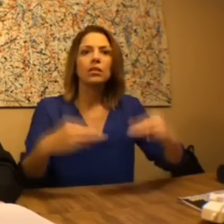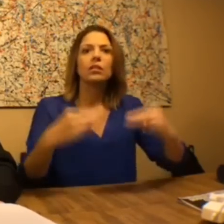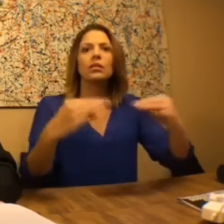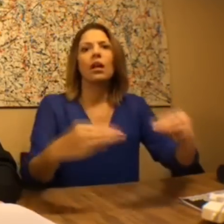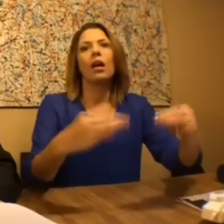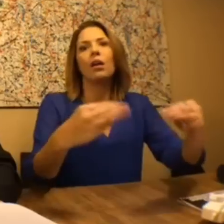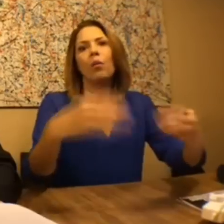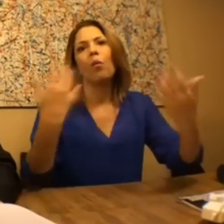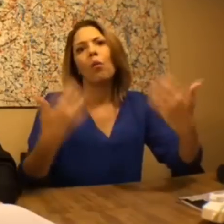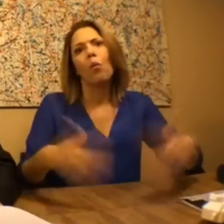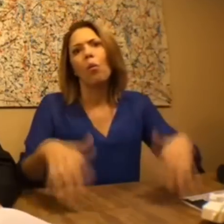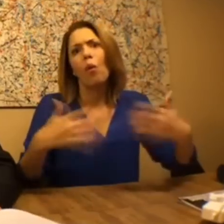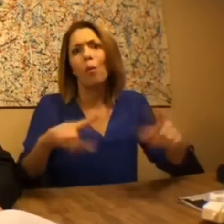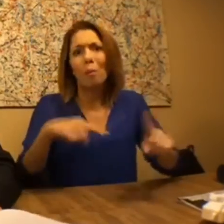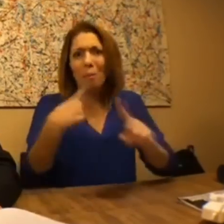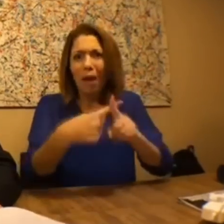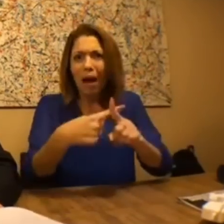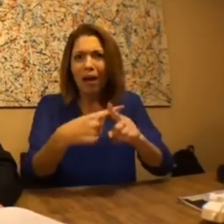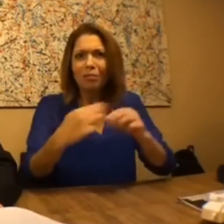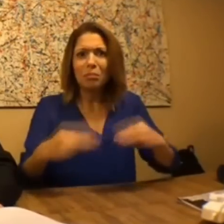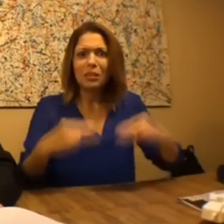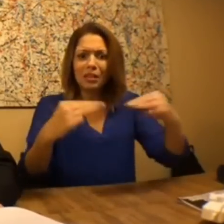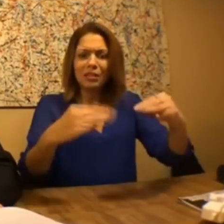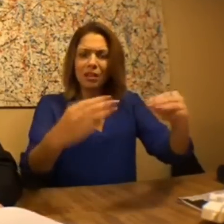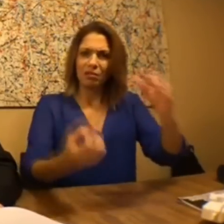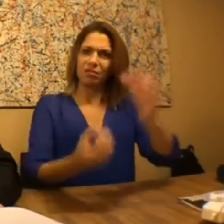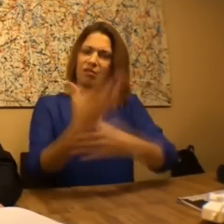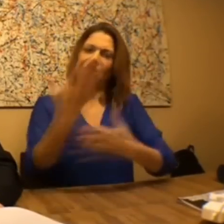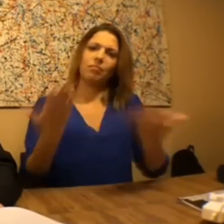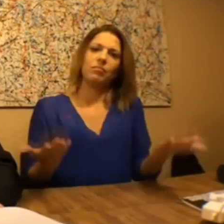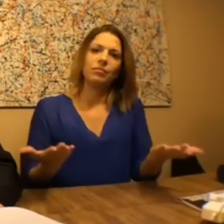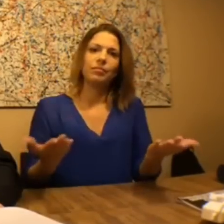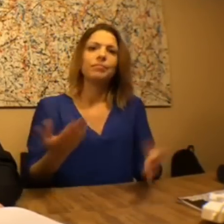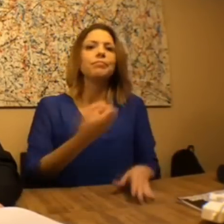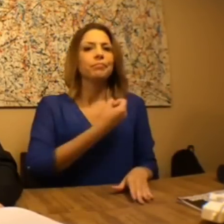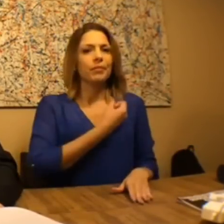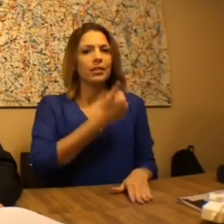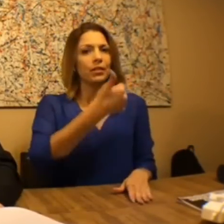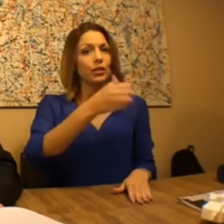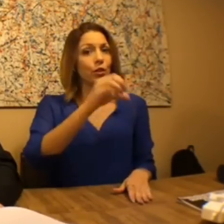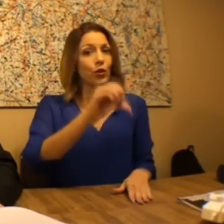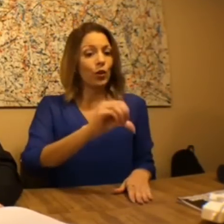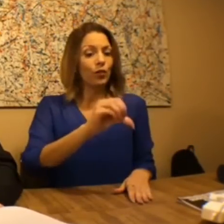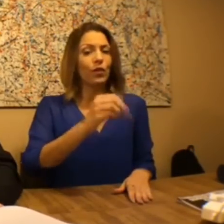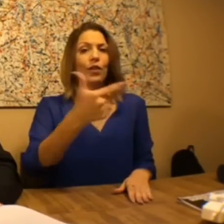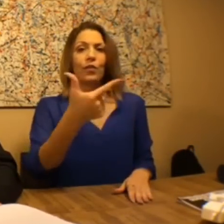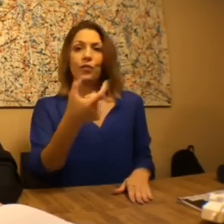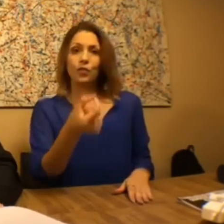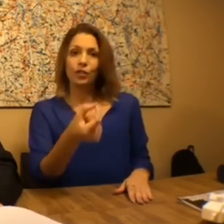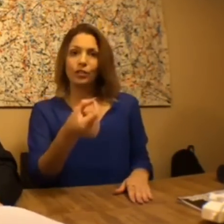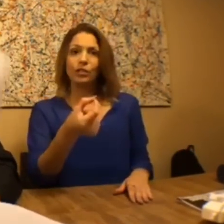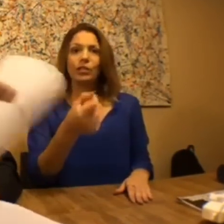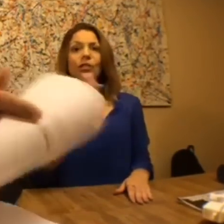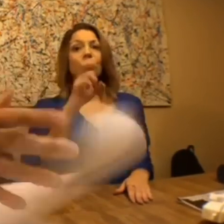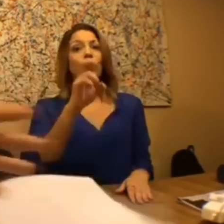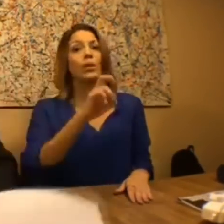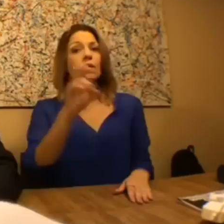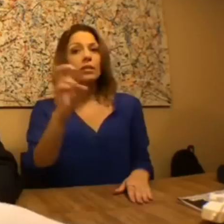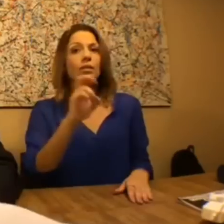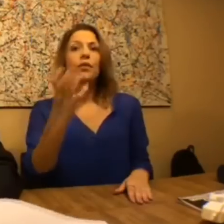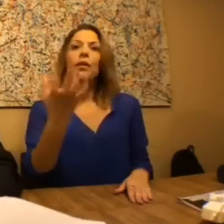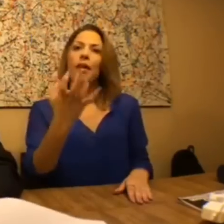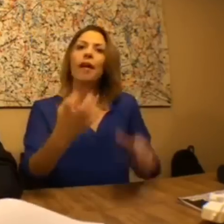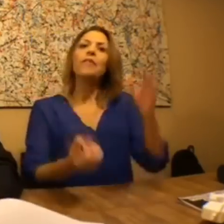então, ministérios. Então, o PT propõe aqui, nas páginas 19, 20 e 55, criar 6 novos